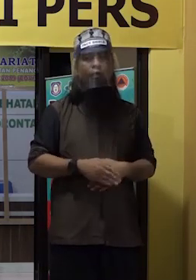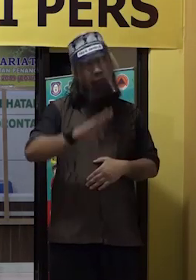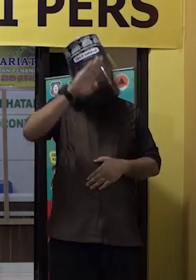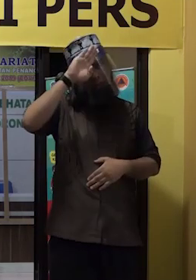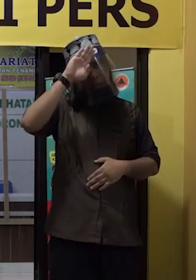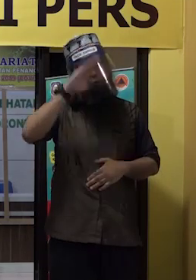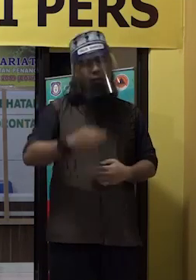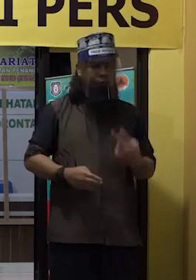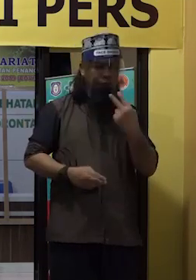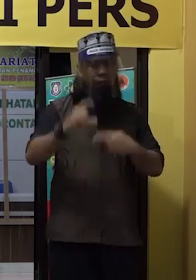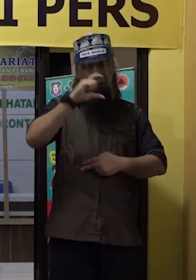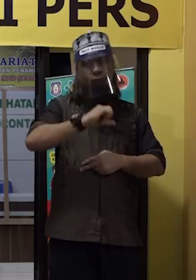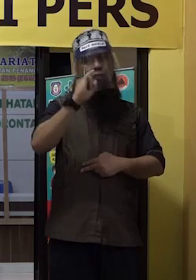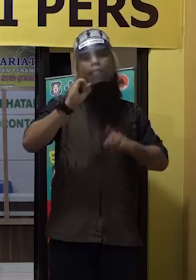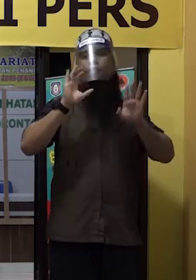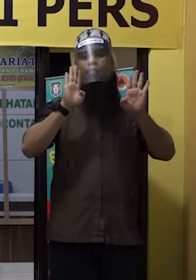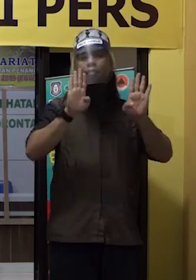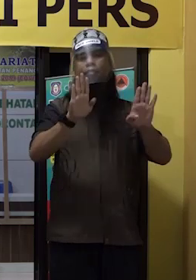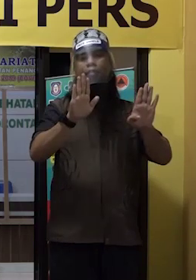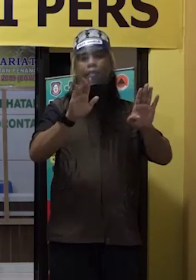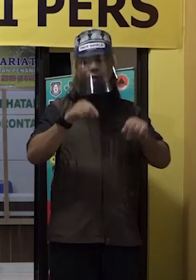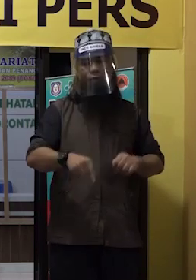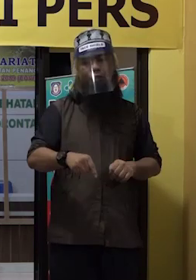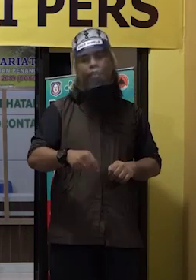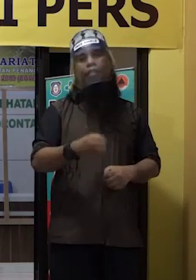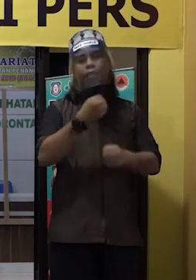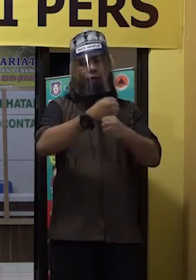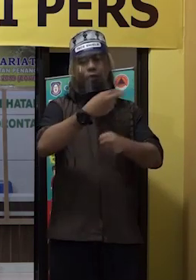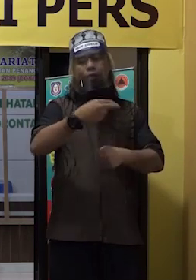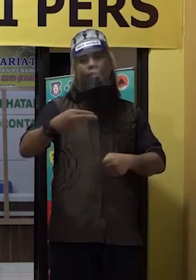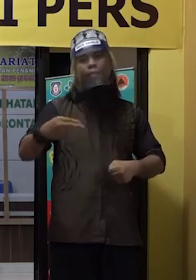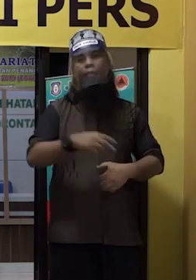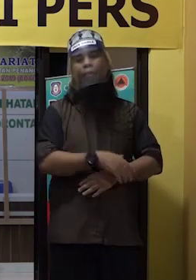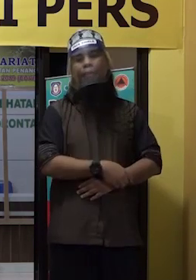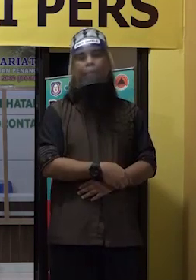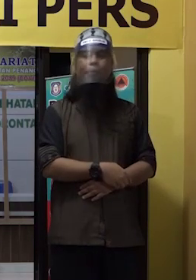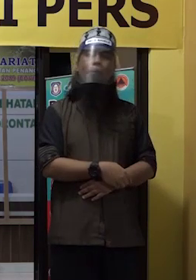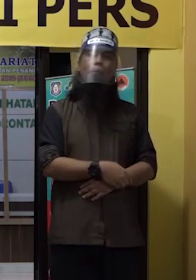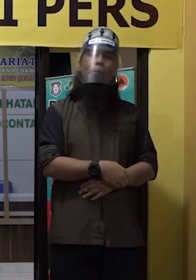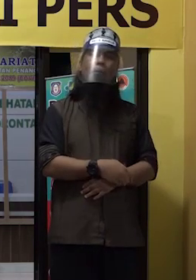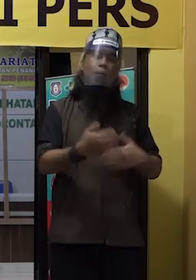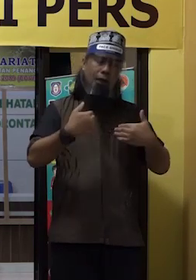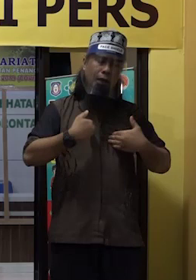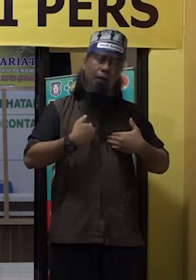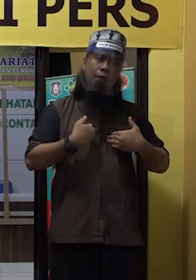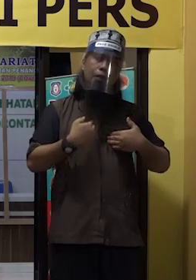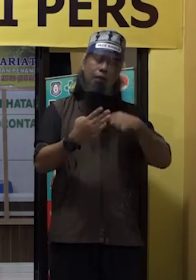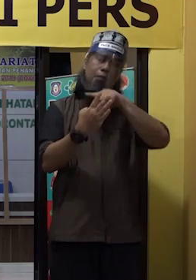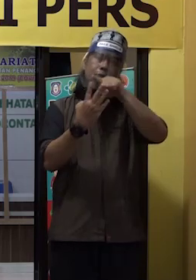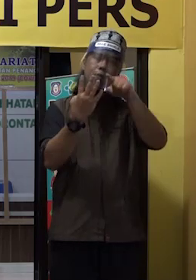Gorontalo. Ada beberapa kriteria yang bisa ditentukan